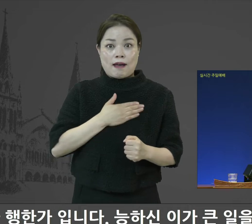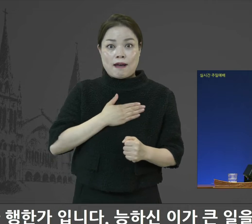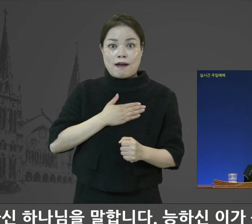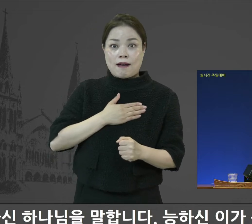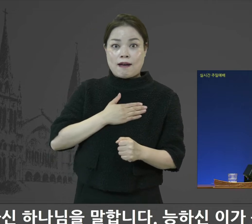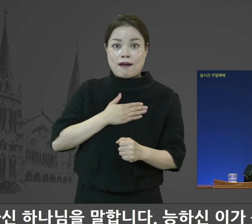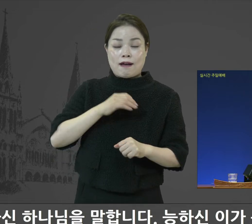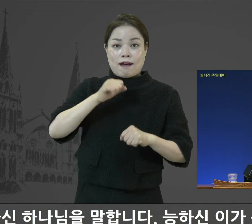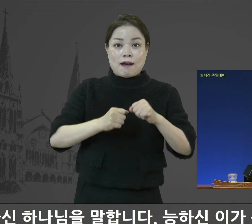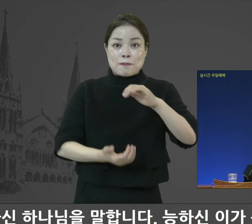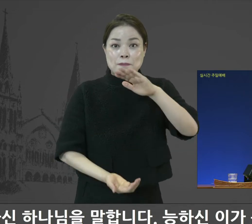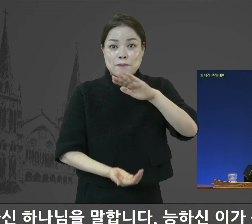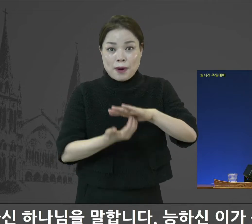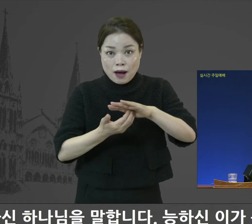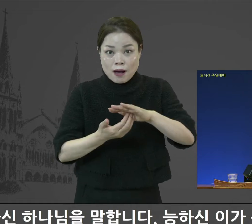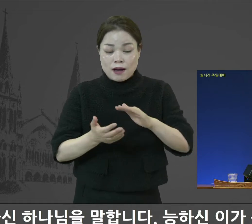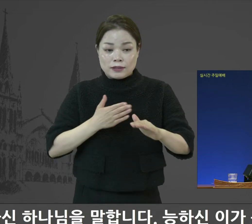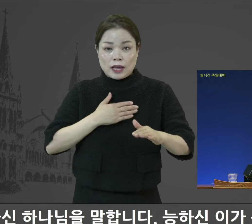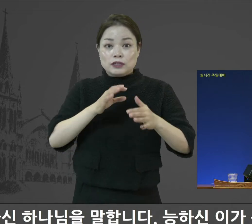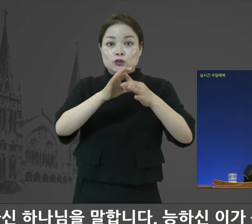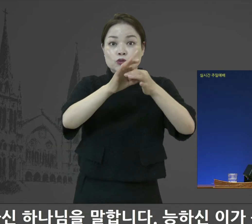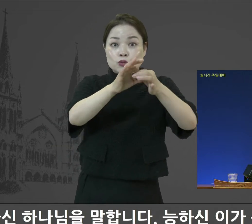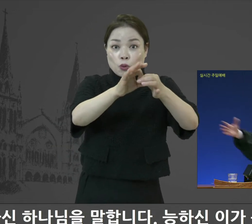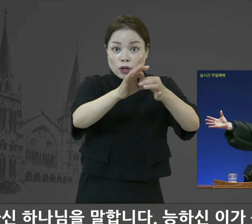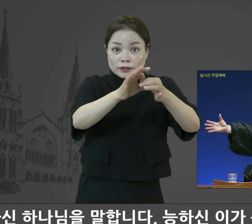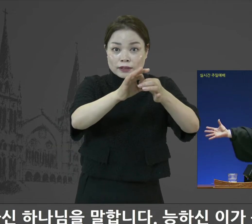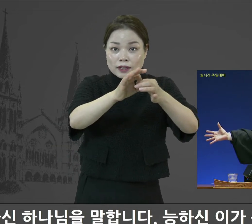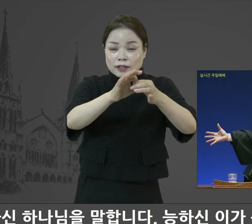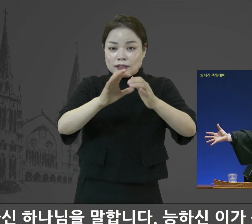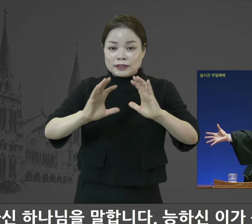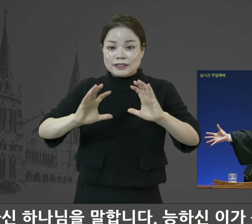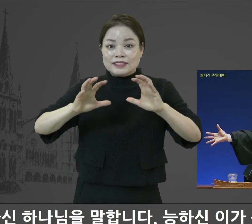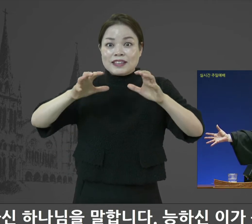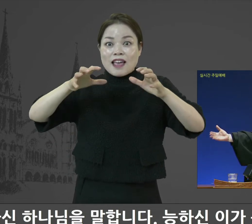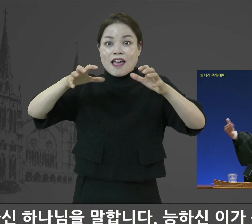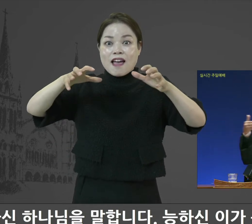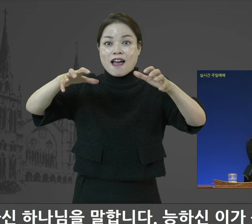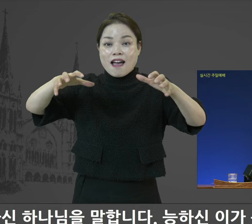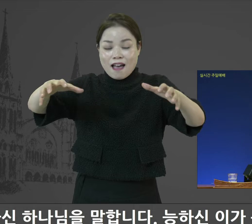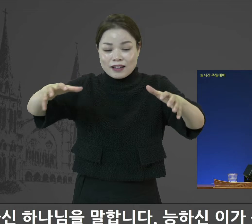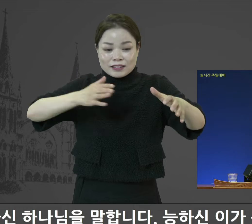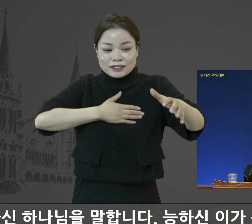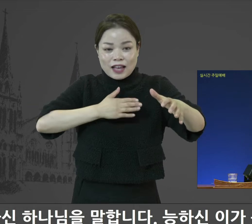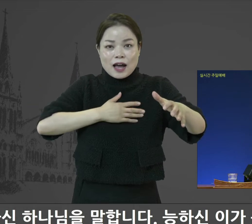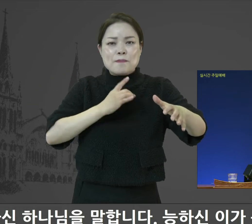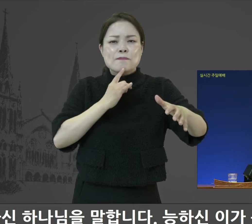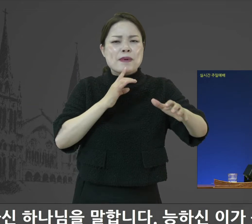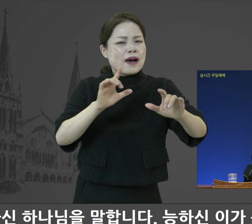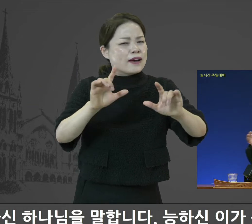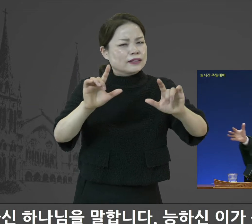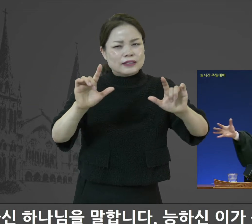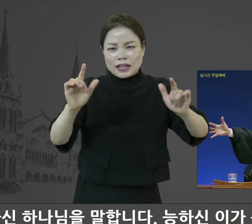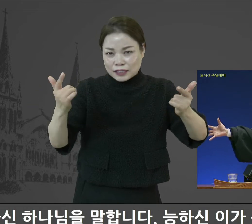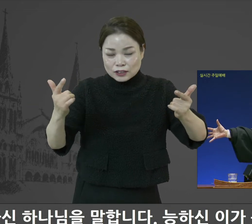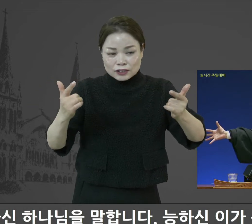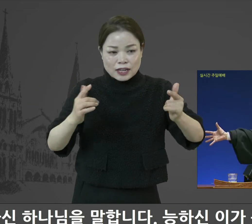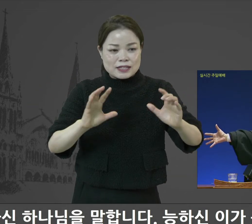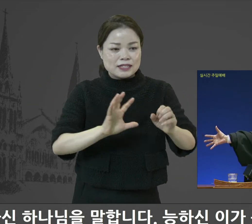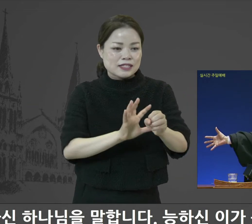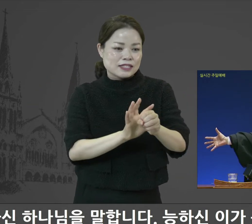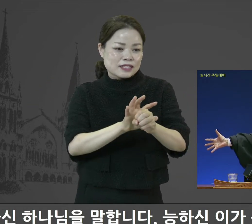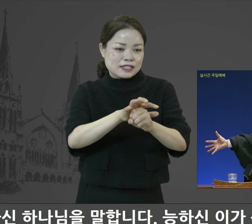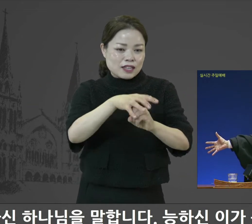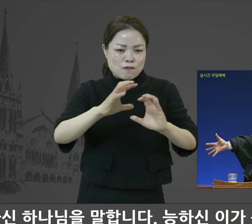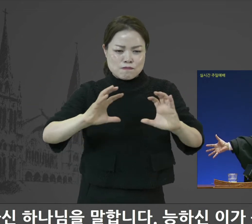겁니다. 그리고 나를 통해서 열방에 행하신 겁니다. 나에게만 행하신 것이 아니라